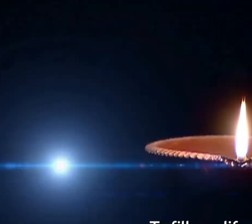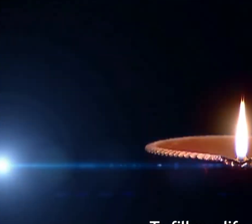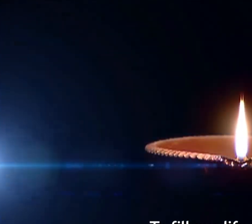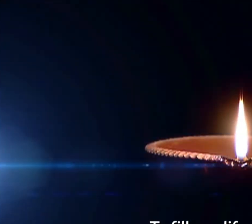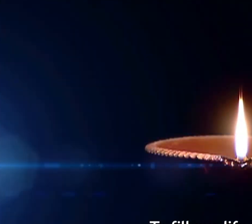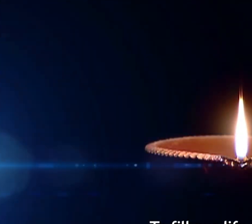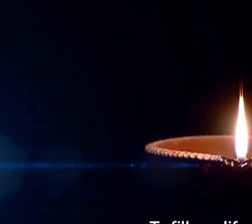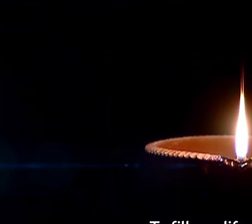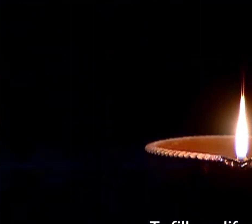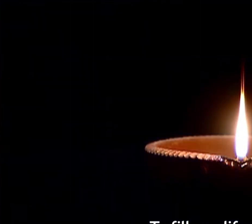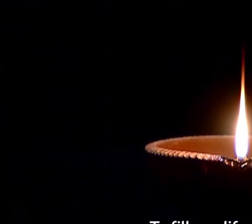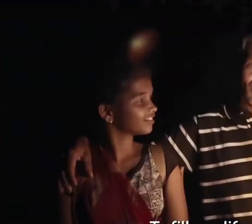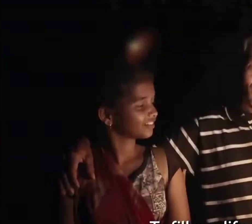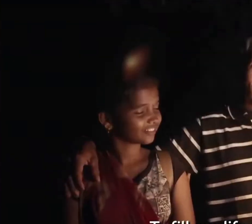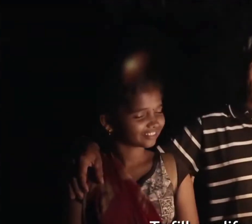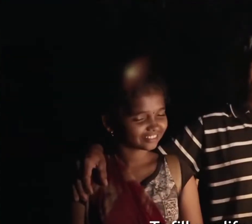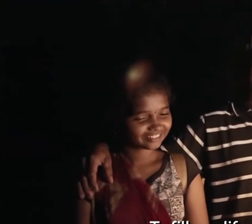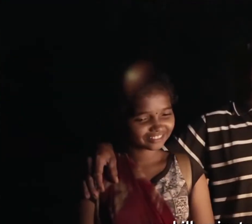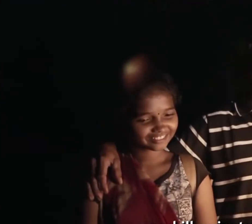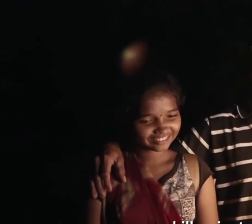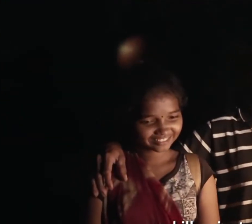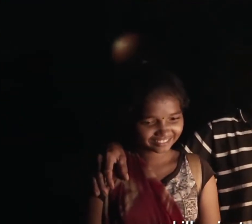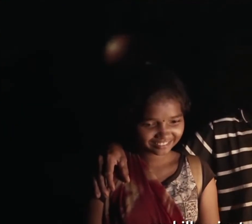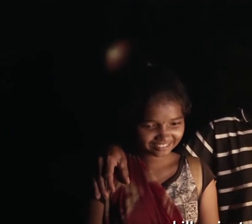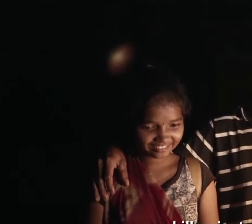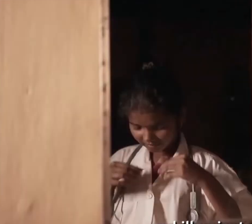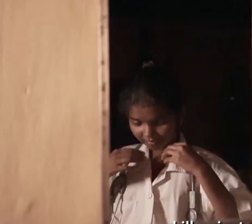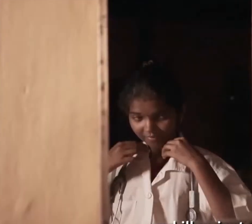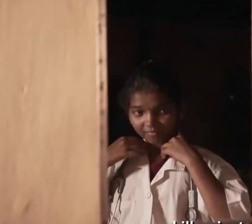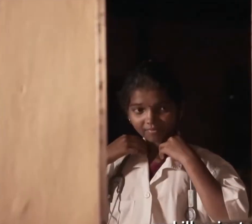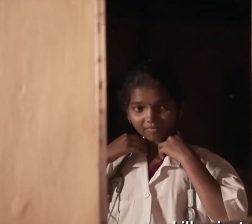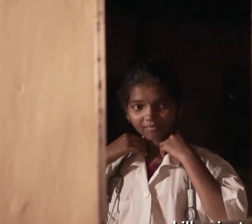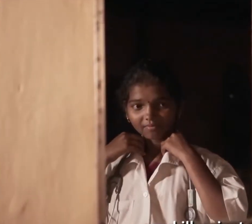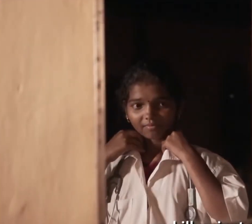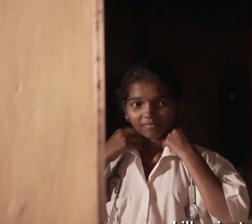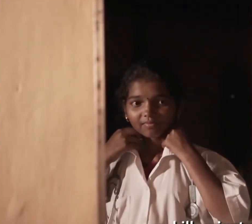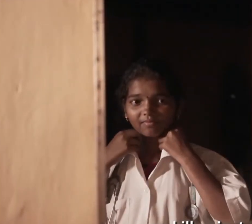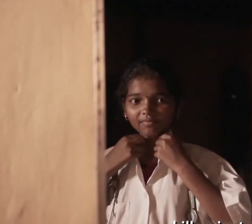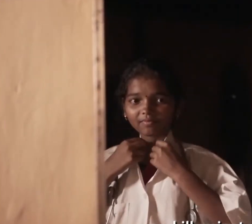जीवन ये प्रकाशित करने, राहों को आलोकित करने,